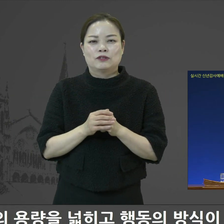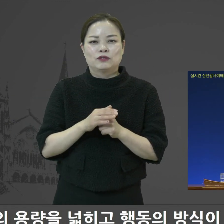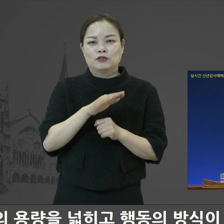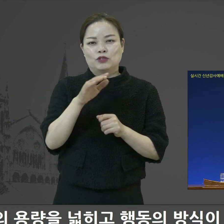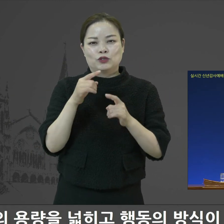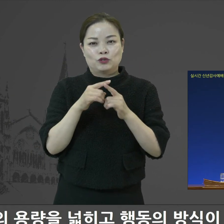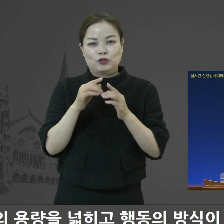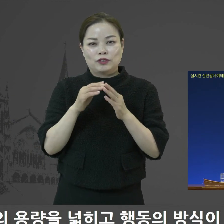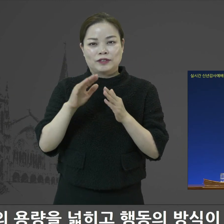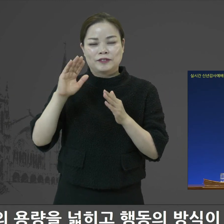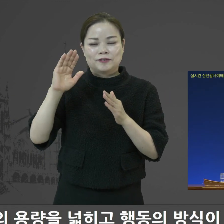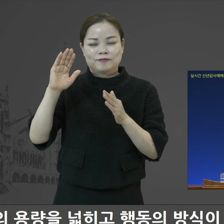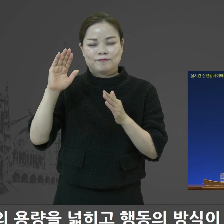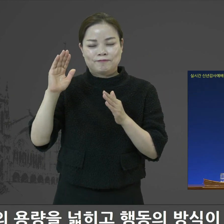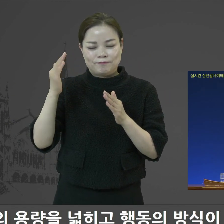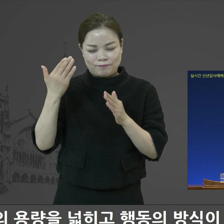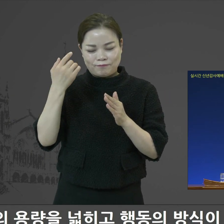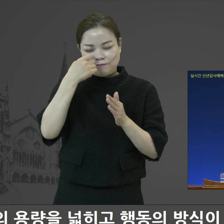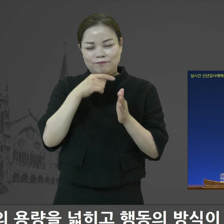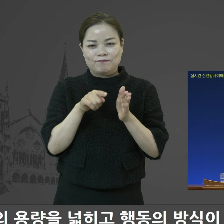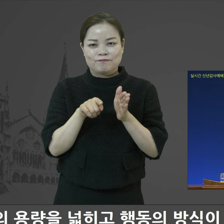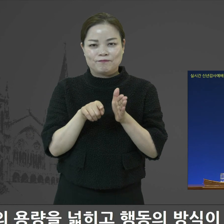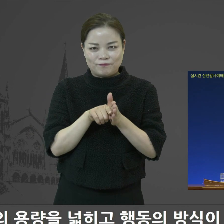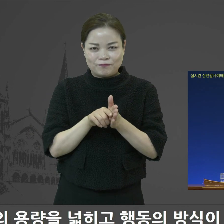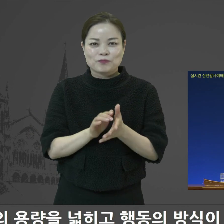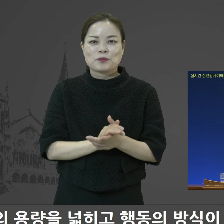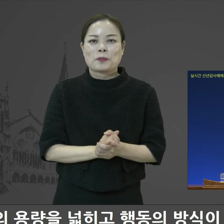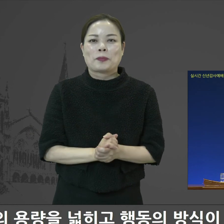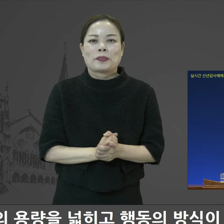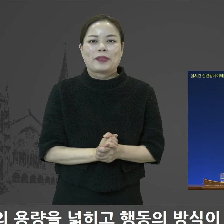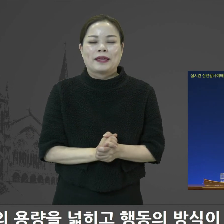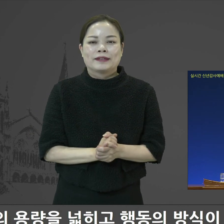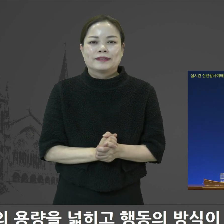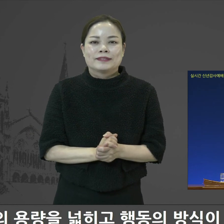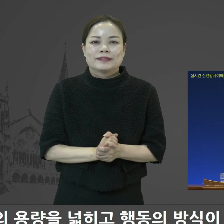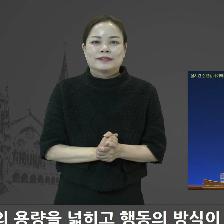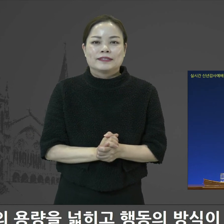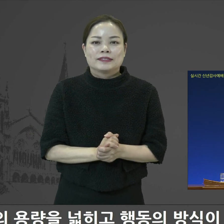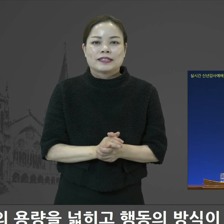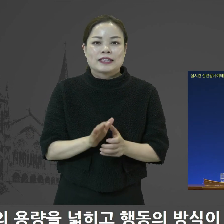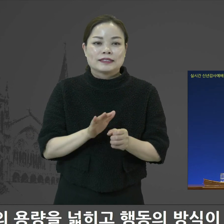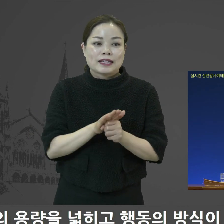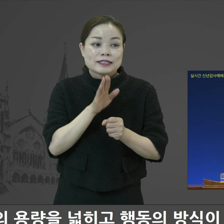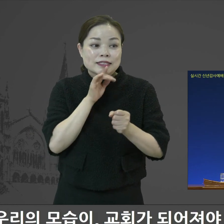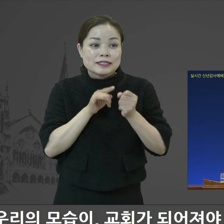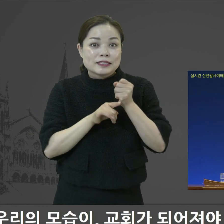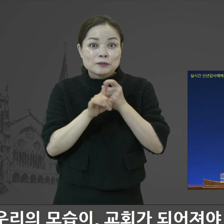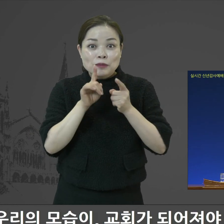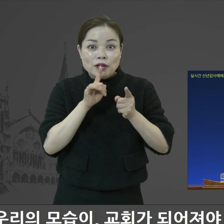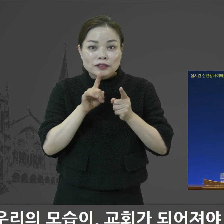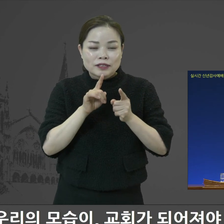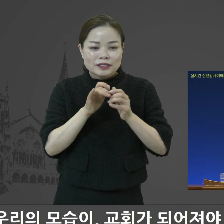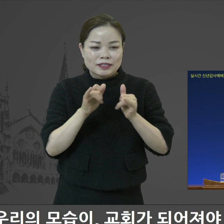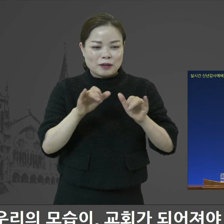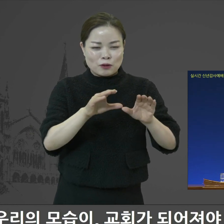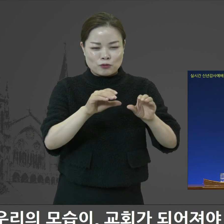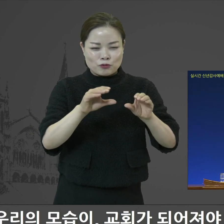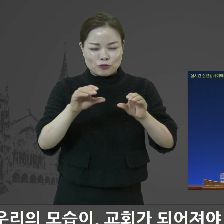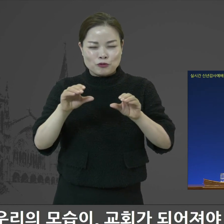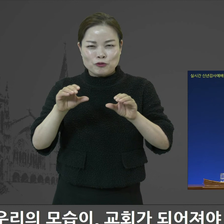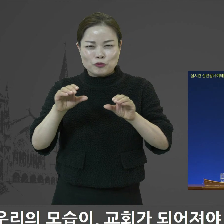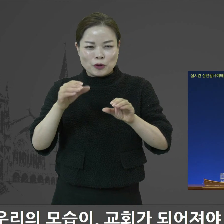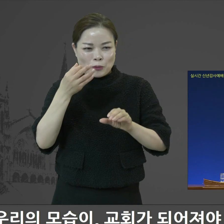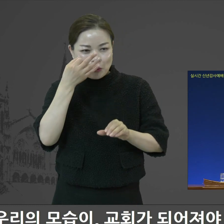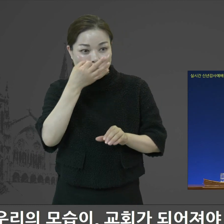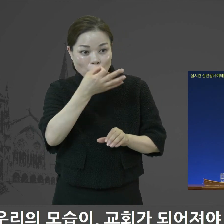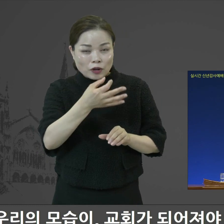교회가 되어져야 될 줄로 믿습니다. 사랑 가운데 진리를 말하면 사람이 유순해 보입니다.